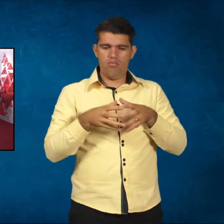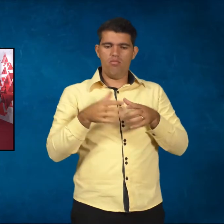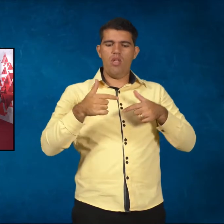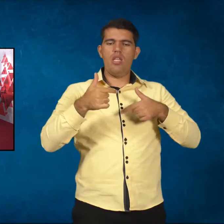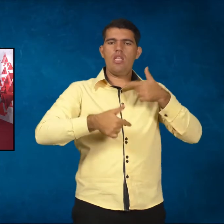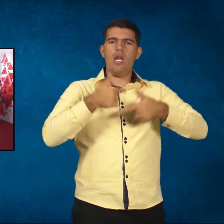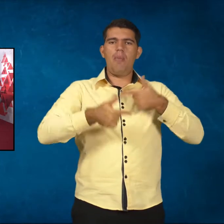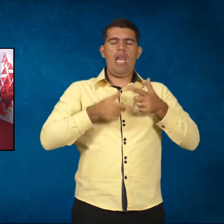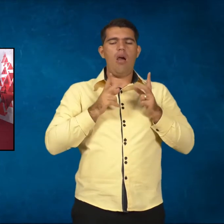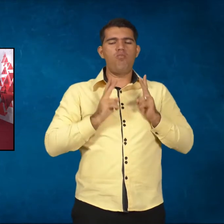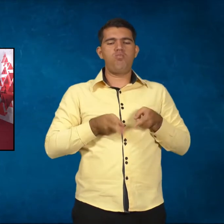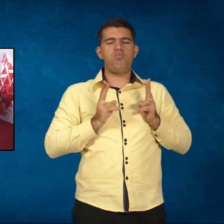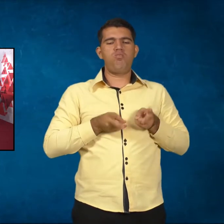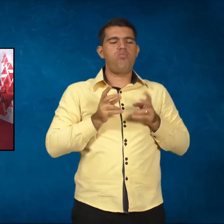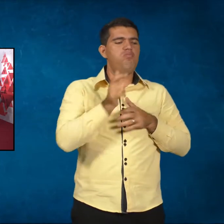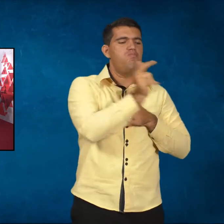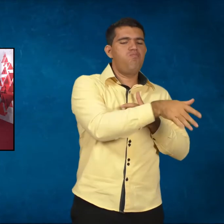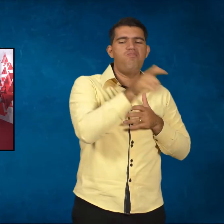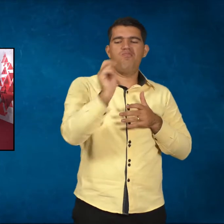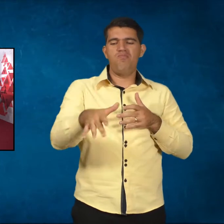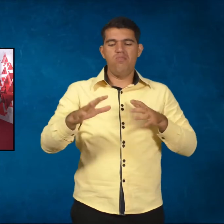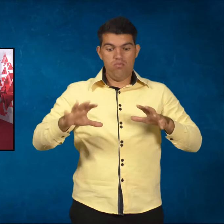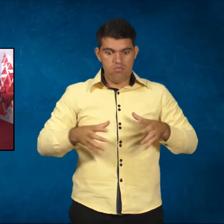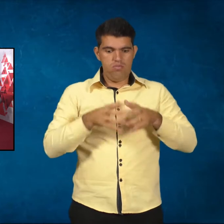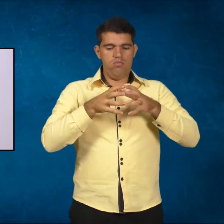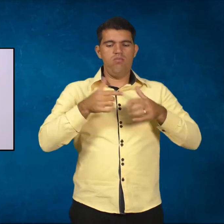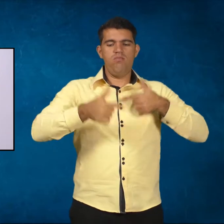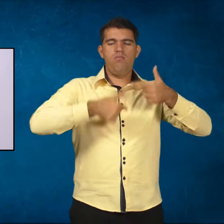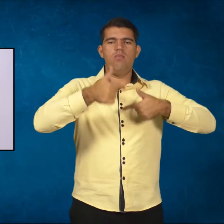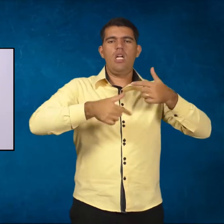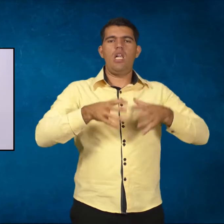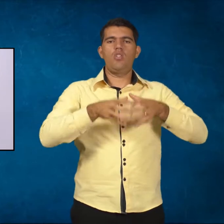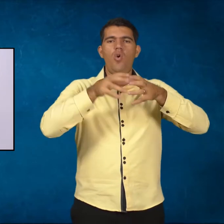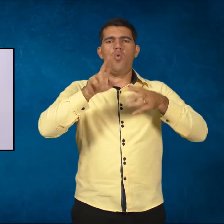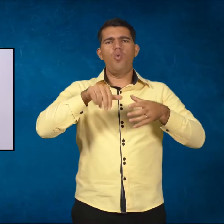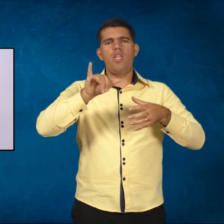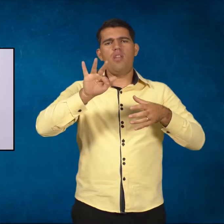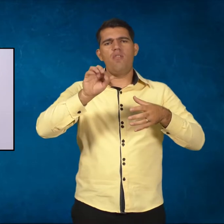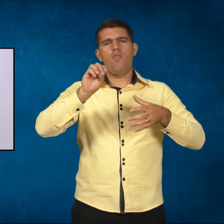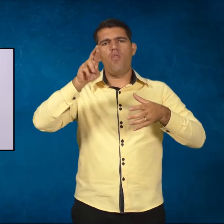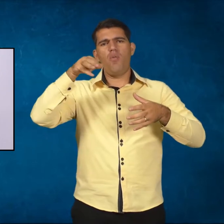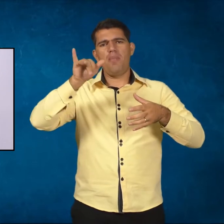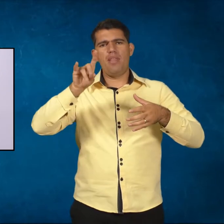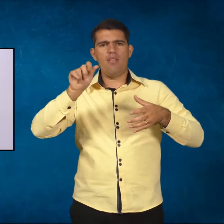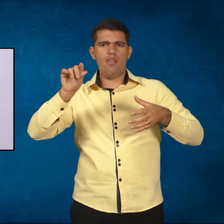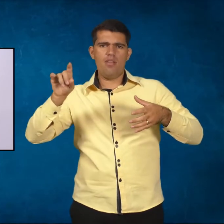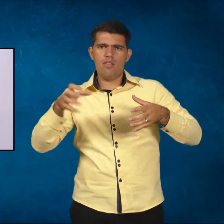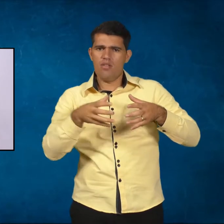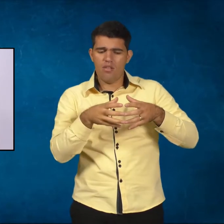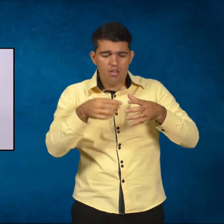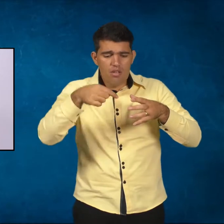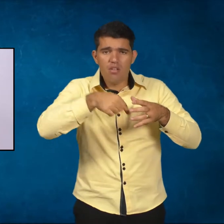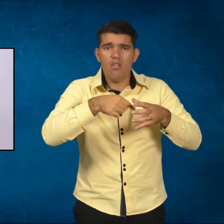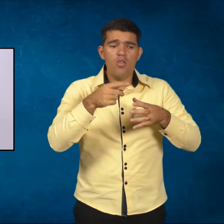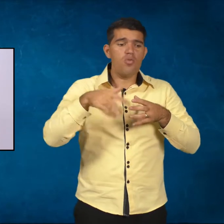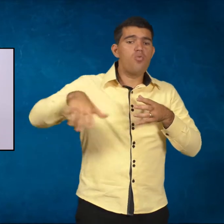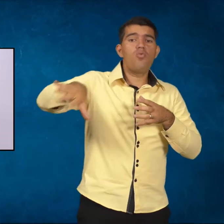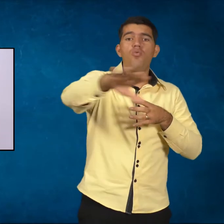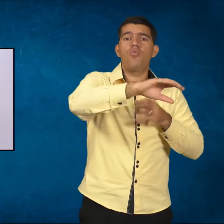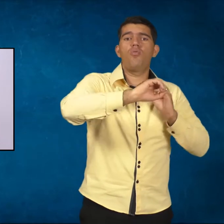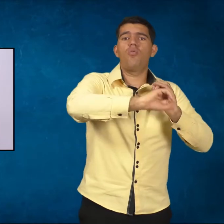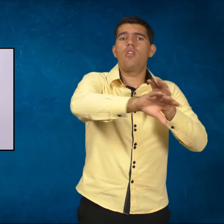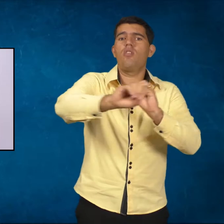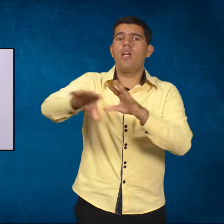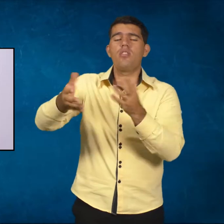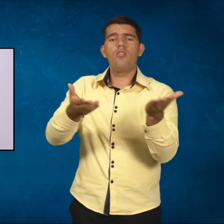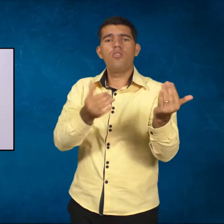universidade então a com a uniformidade e essa uniformidade acaba matando toda a riqueza que